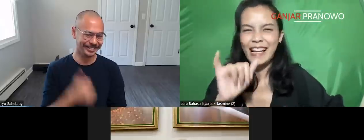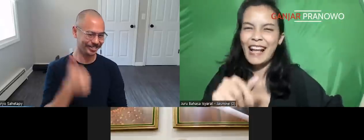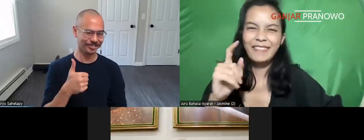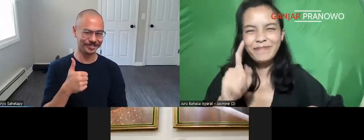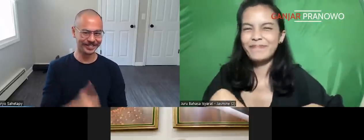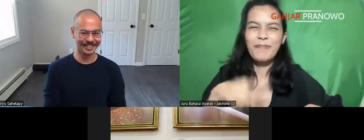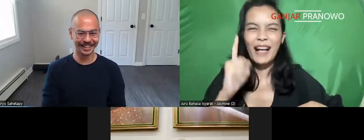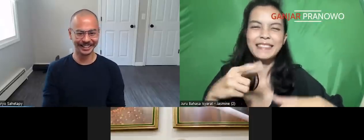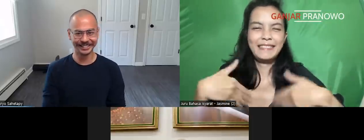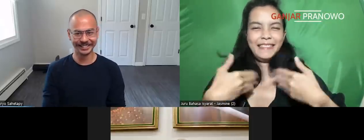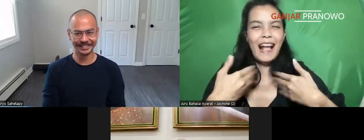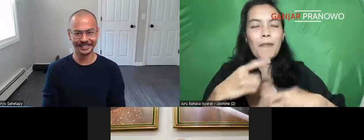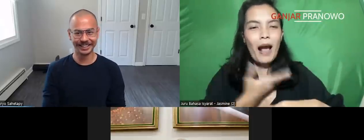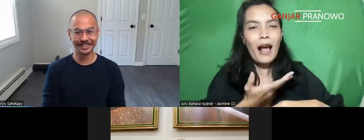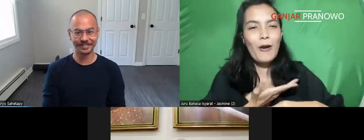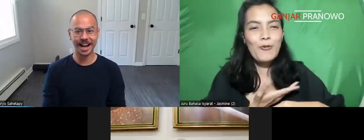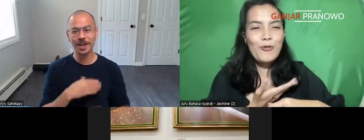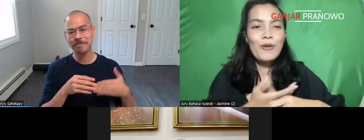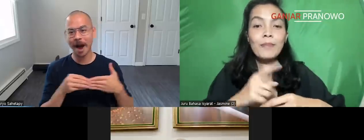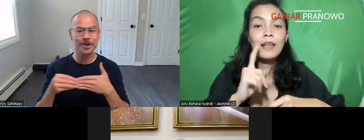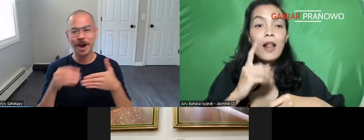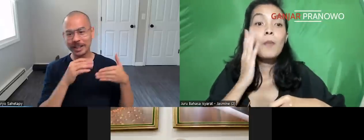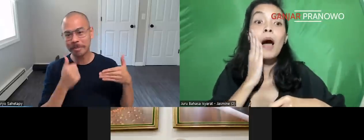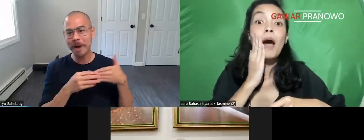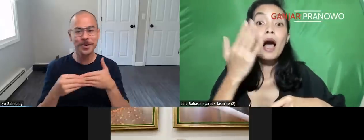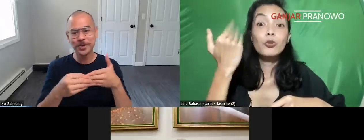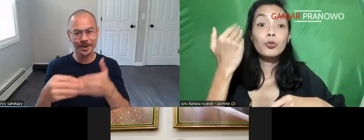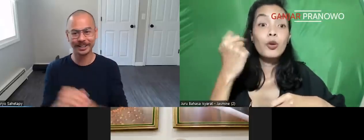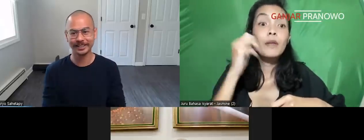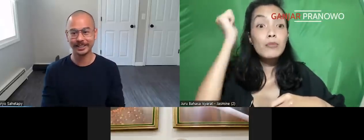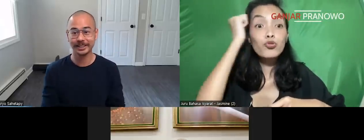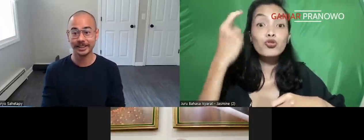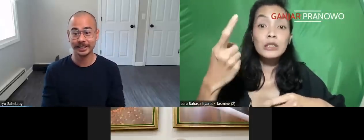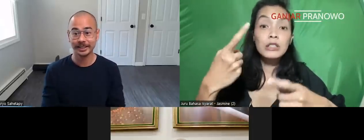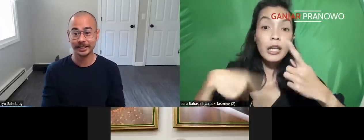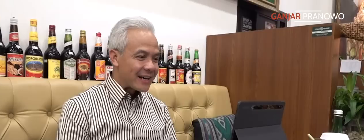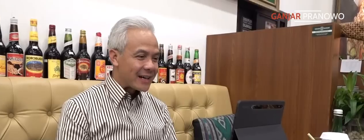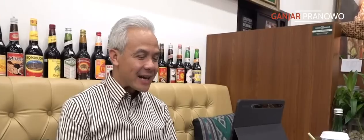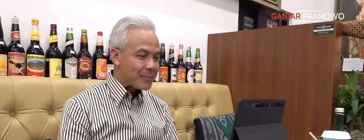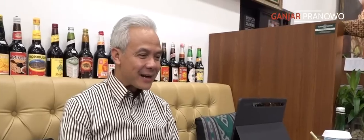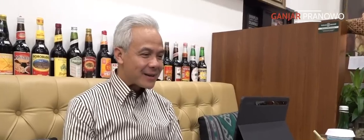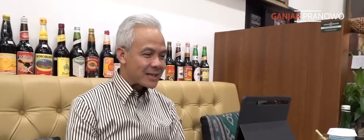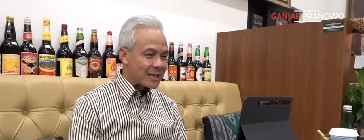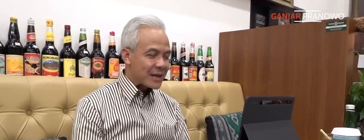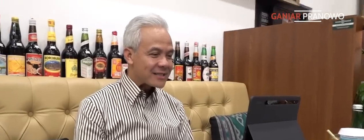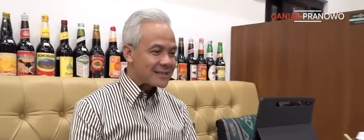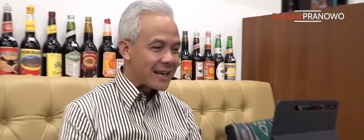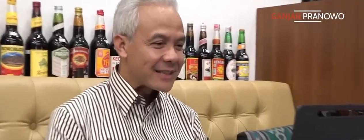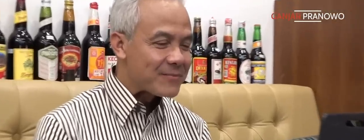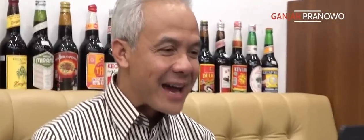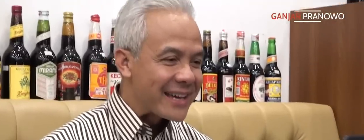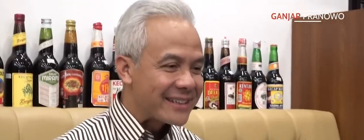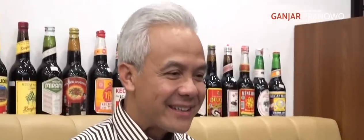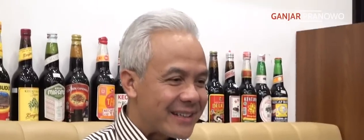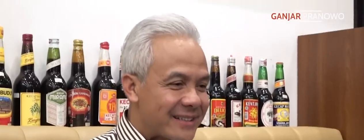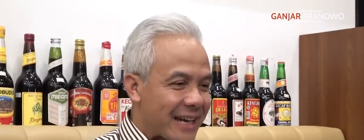Saya kepingin sekali ketika mamamu dulu menceritakan kamu lulus eh apa Nam dengan prestasi